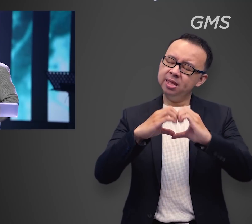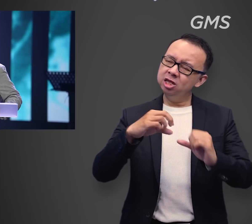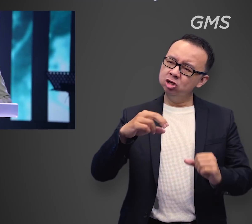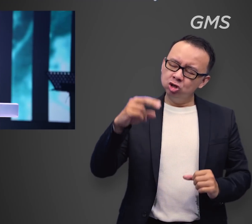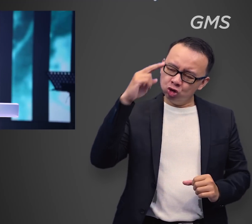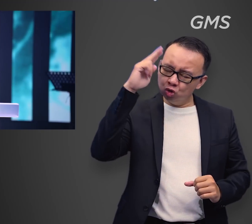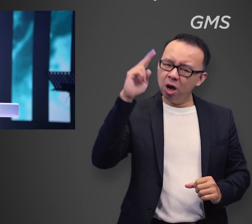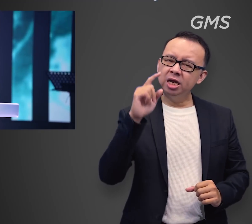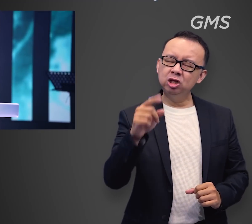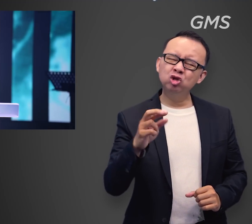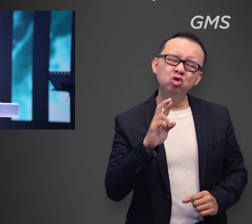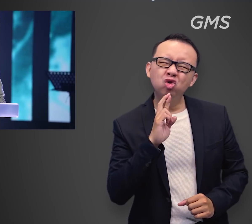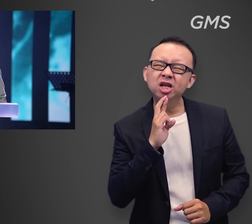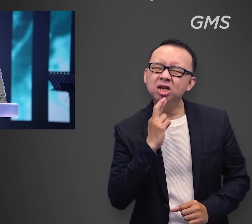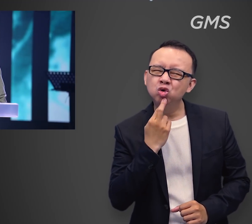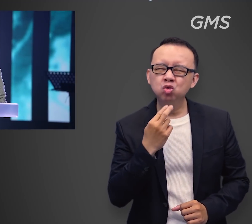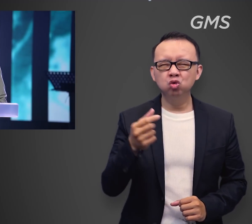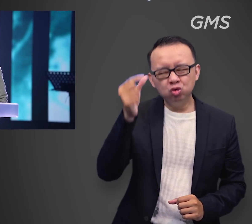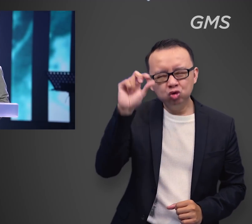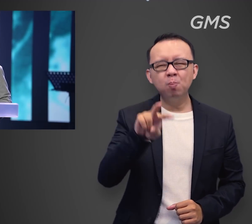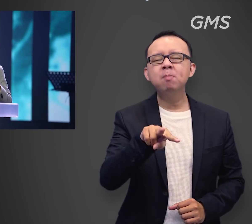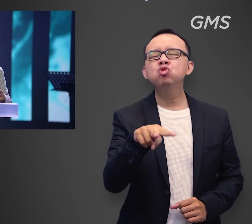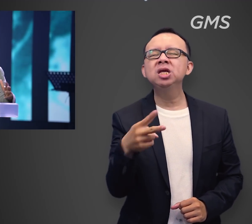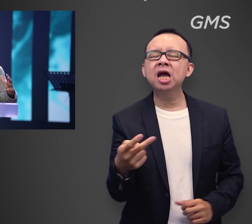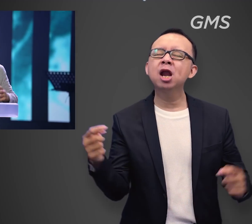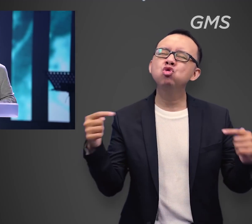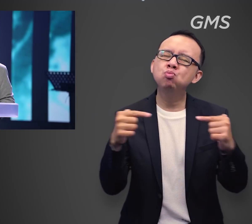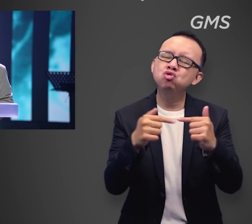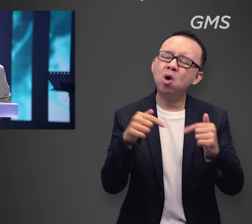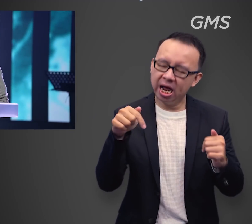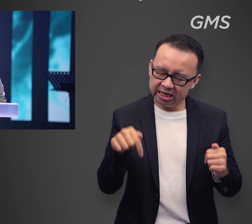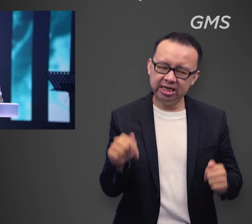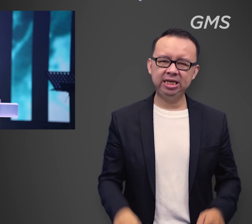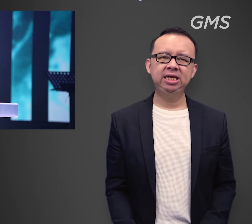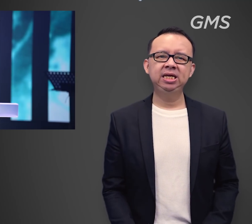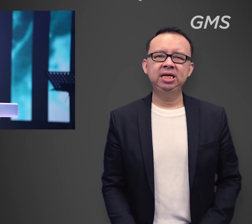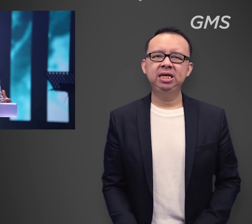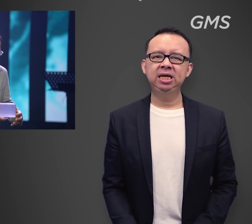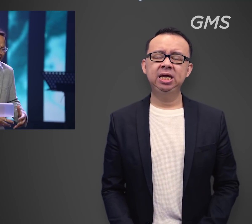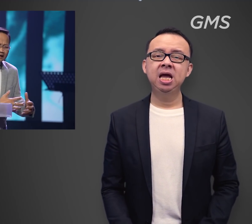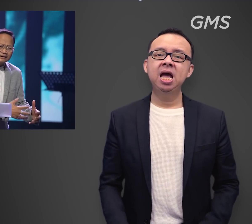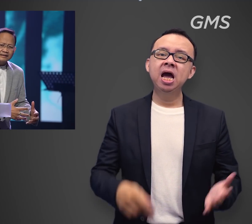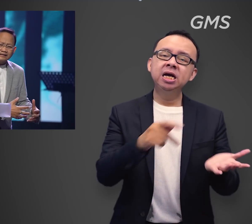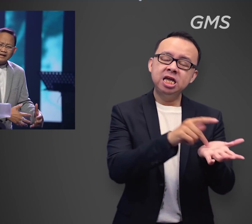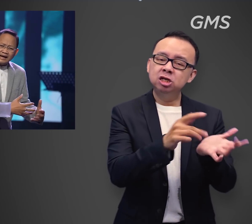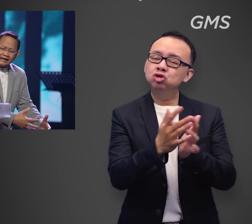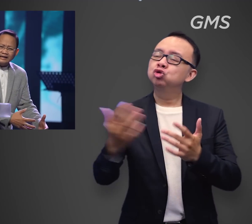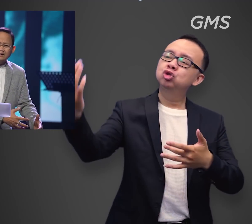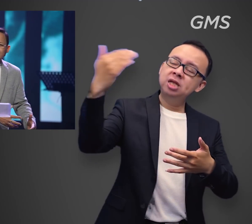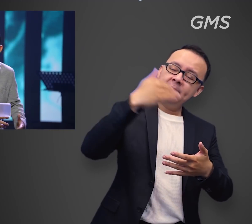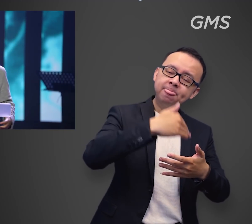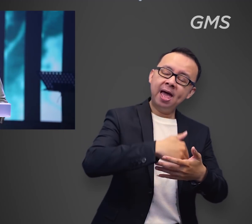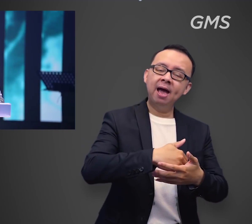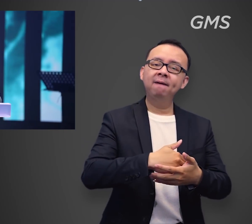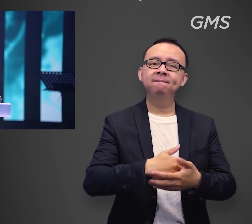untuk memulihkan hubungan ini. Maka Yesus harus datang. Bukan hanya lahir dan datang dan